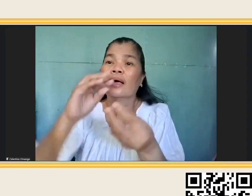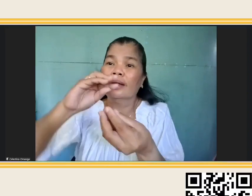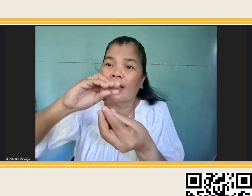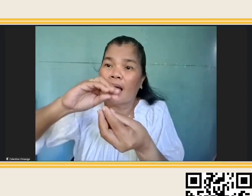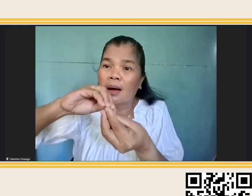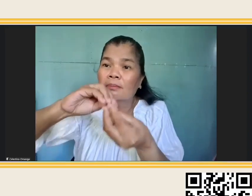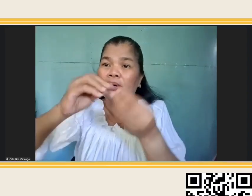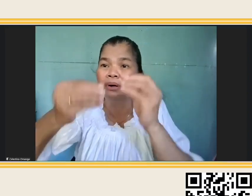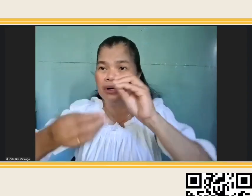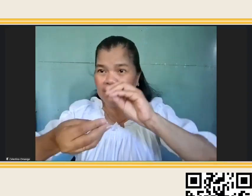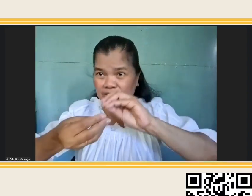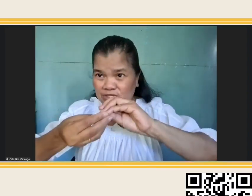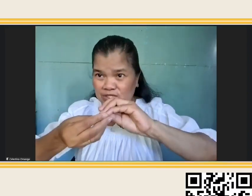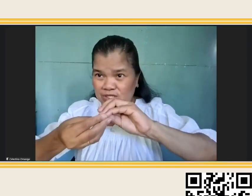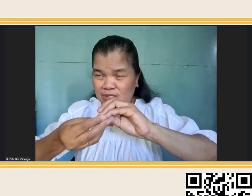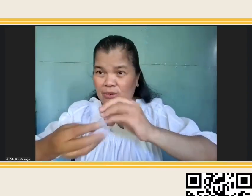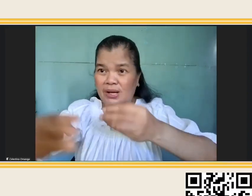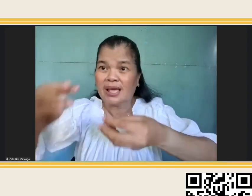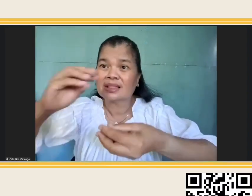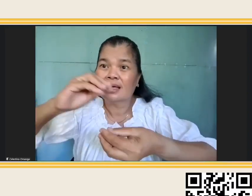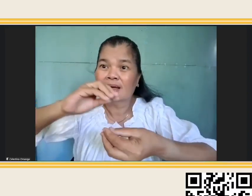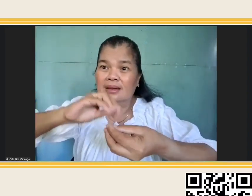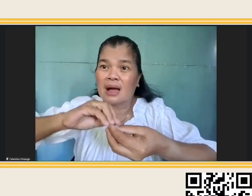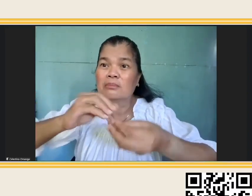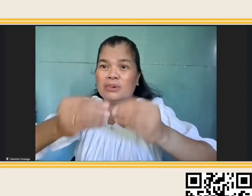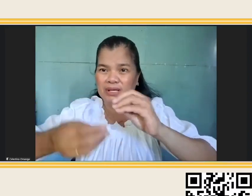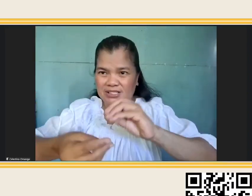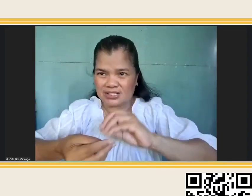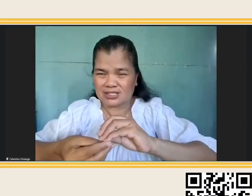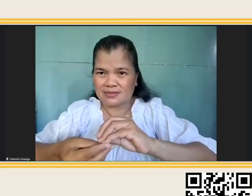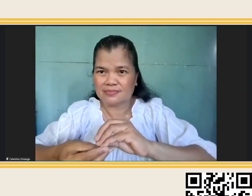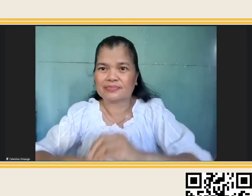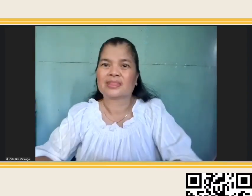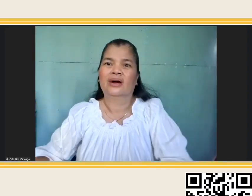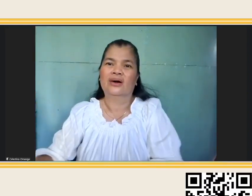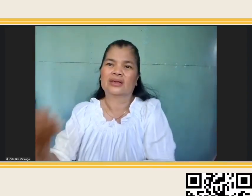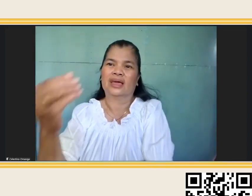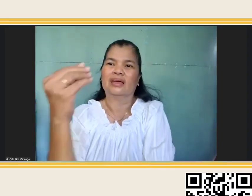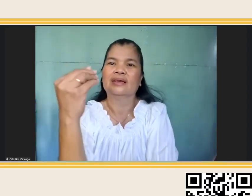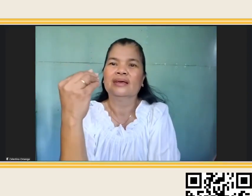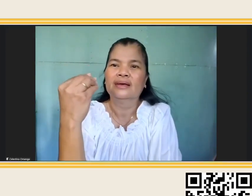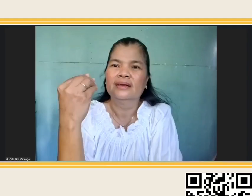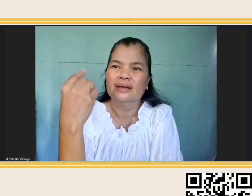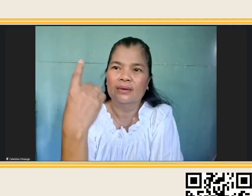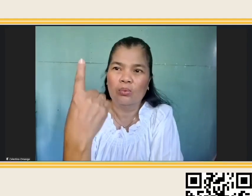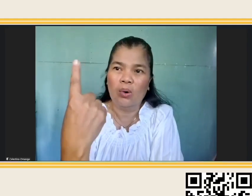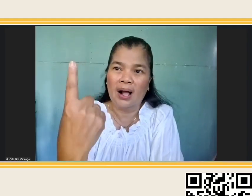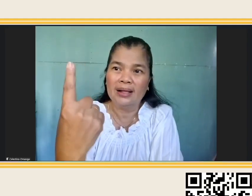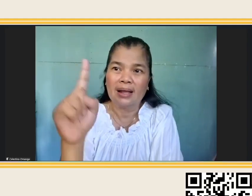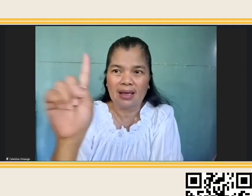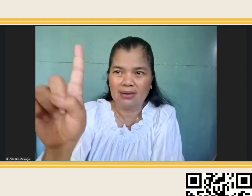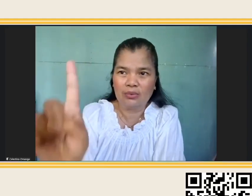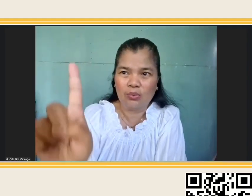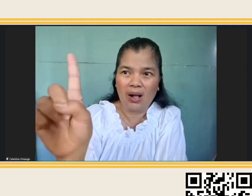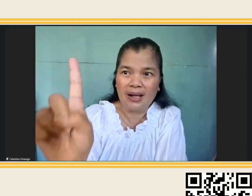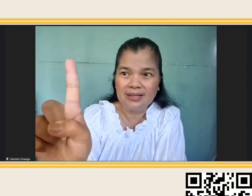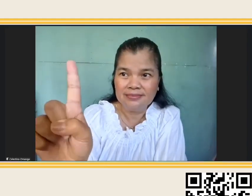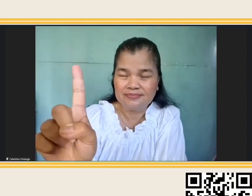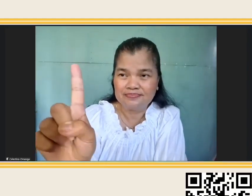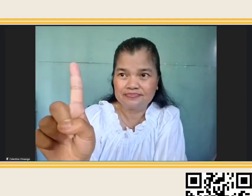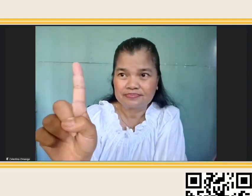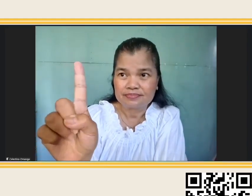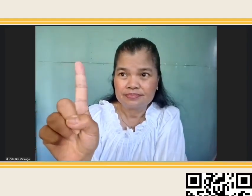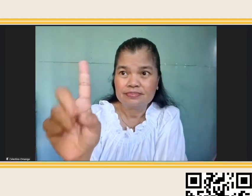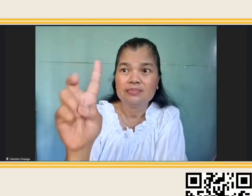So, numbers. Ulit, numbers. Okay. 1,